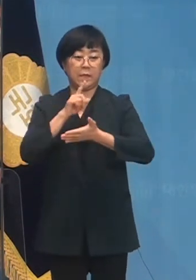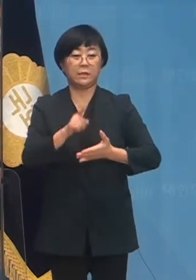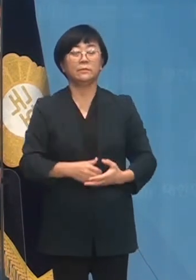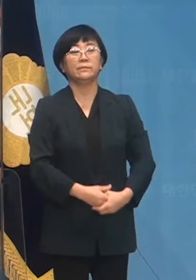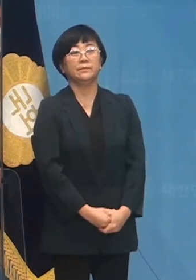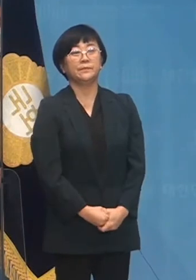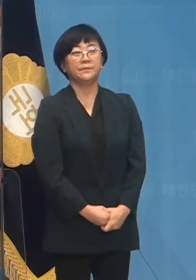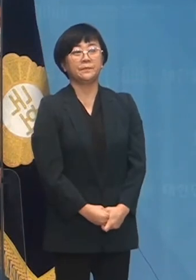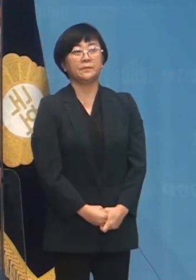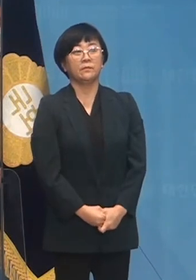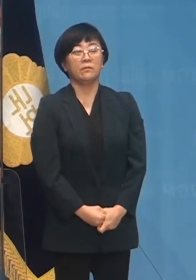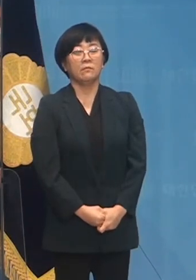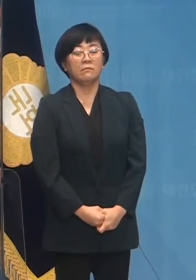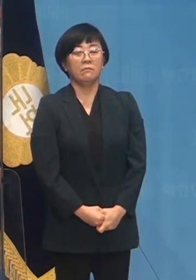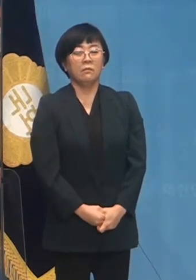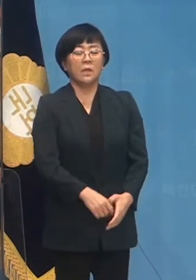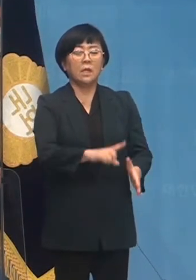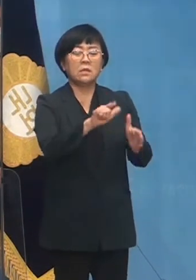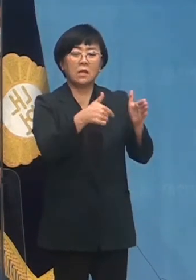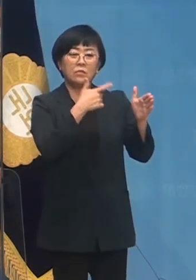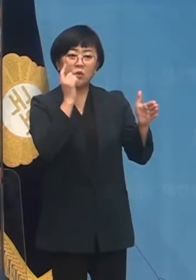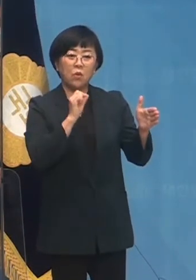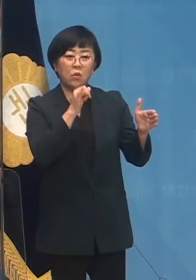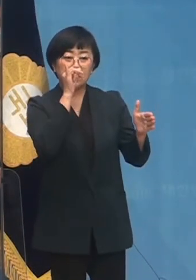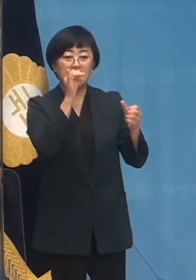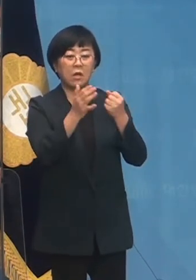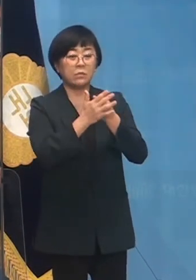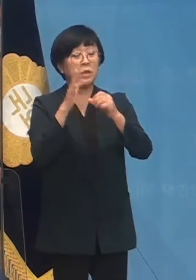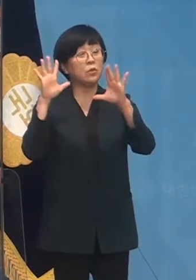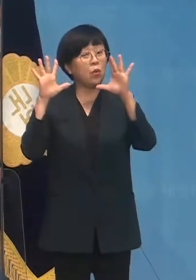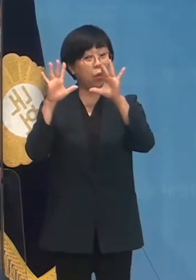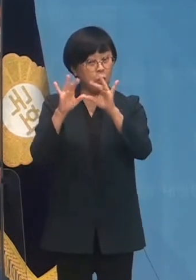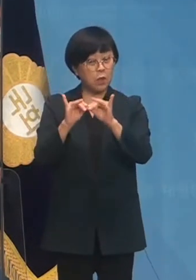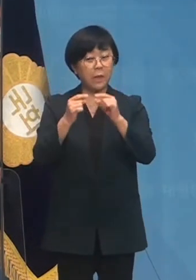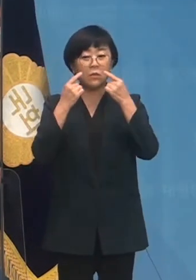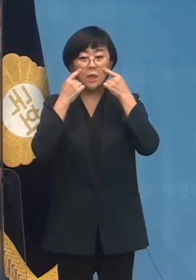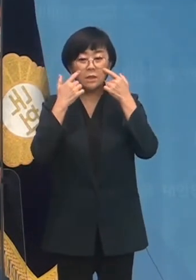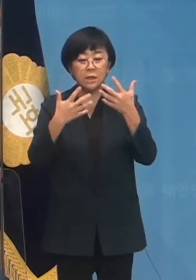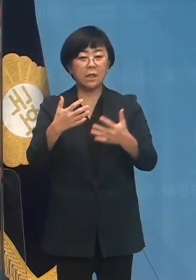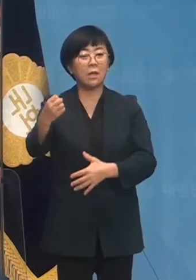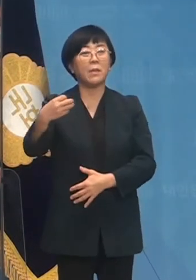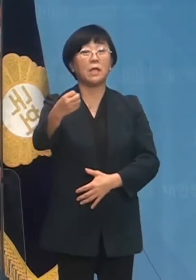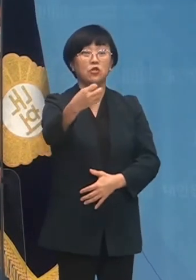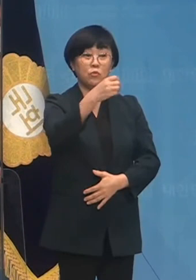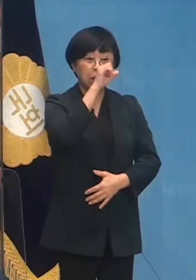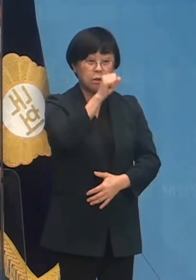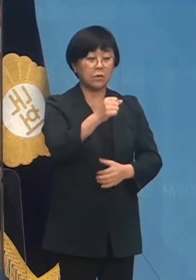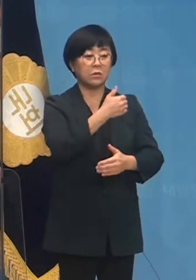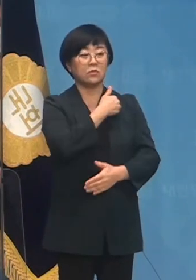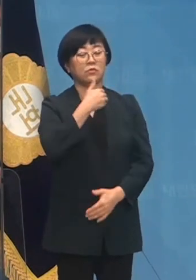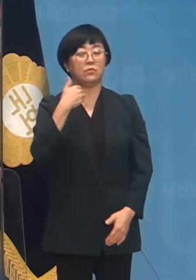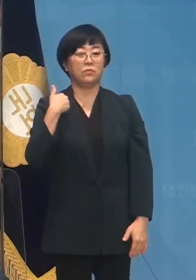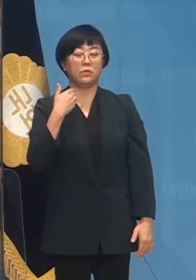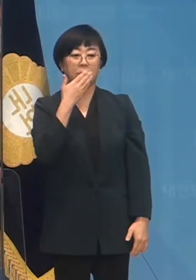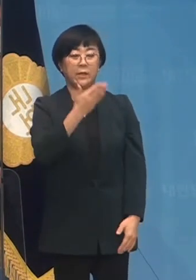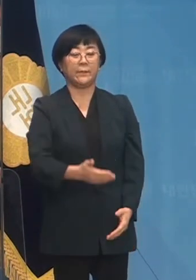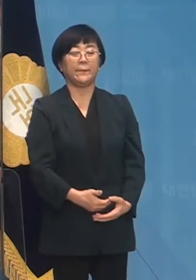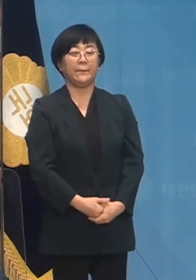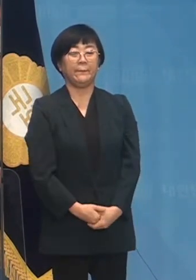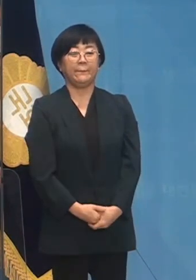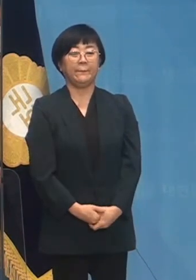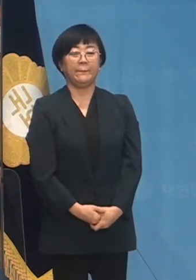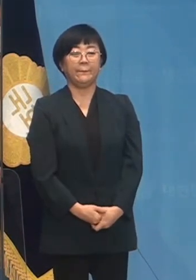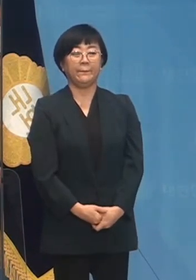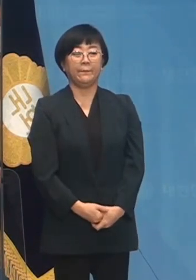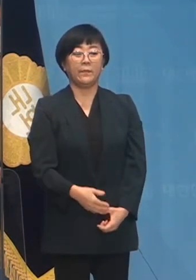생각합니다. 시간이 부족하거나 이러면 동의 표시만 명확하게 해주시는 것으로도 충분하다고는 생각합니다.